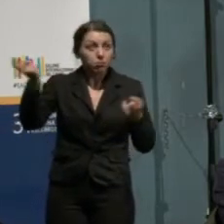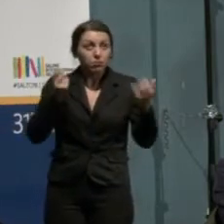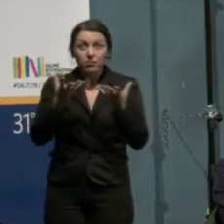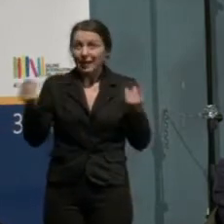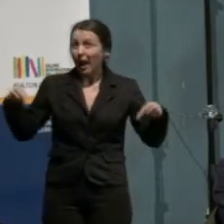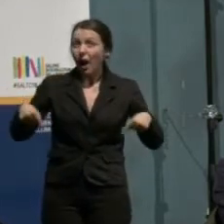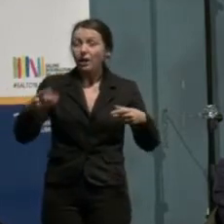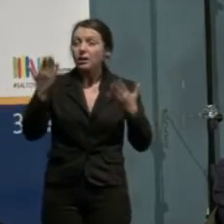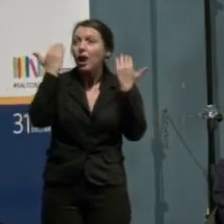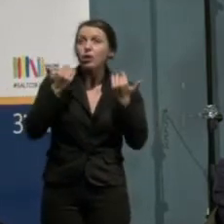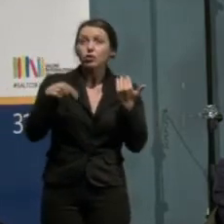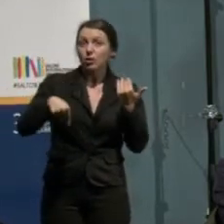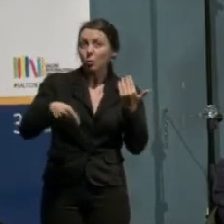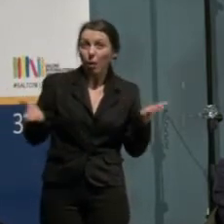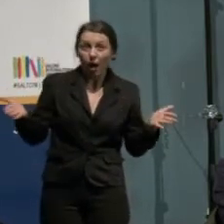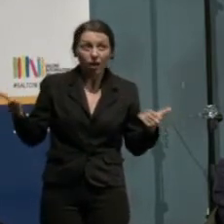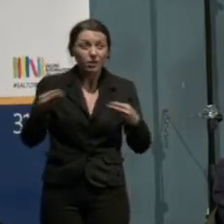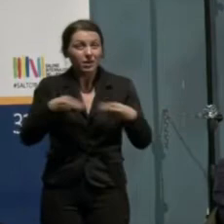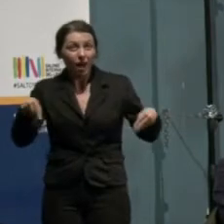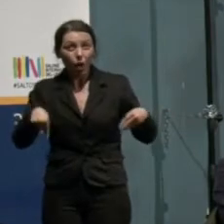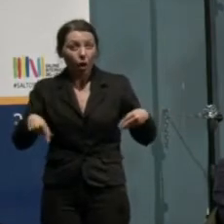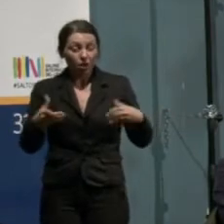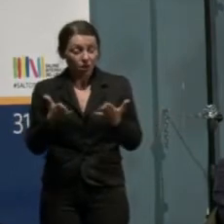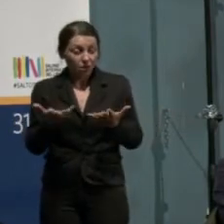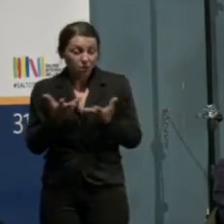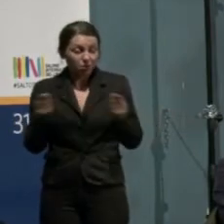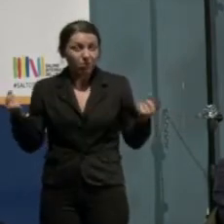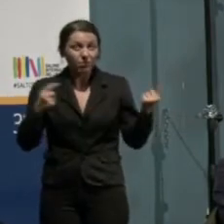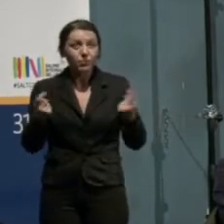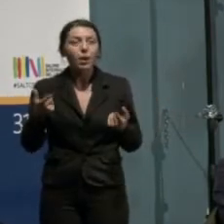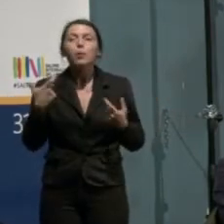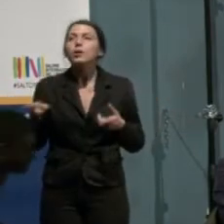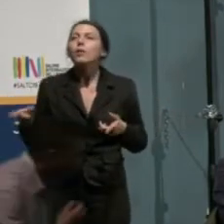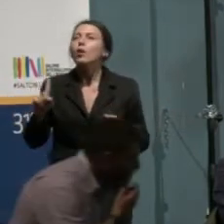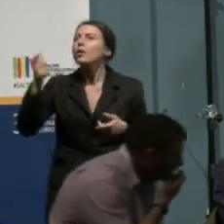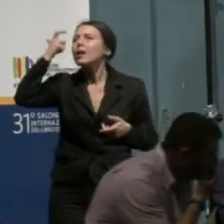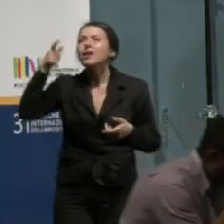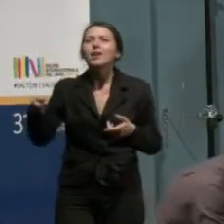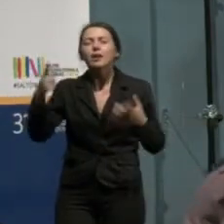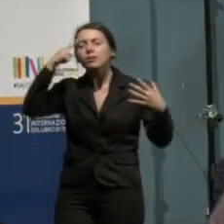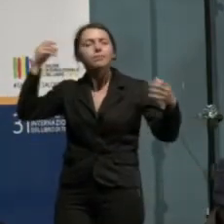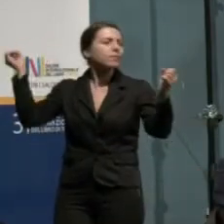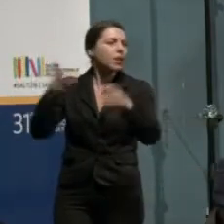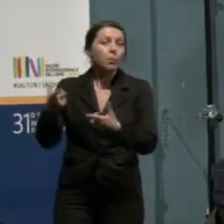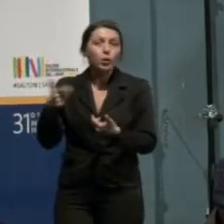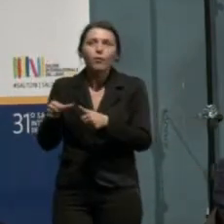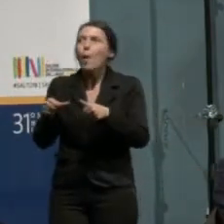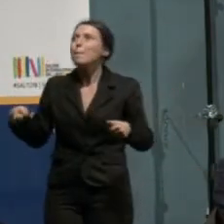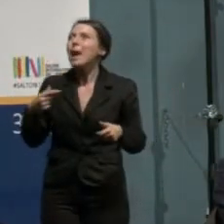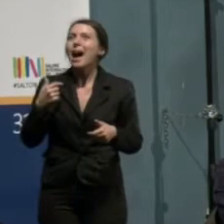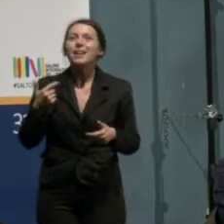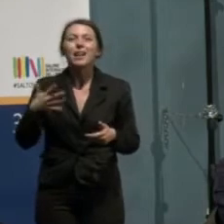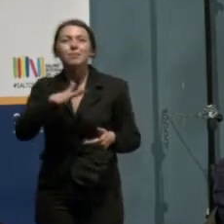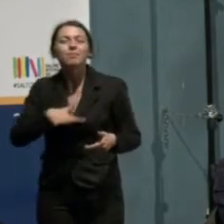bollitori non è un paese lontano e dimenticato è un paese che tra l'altro dal cuore l'origine stessa della nostra civiltà un paese dal quale non possiamo